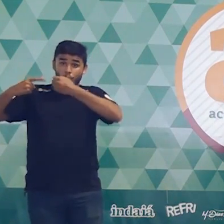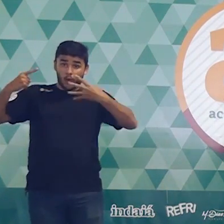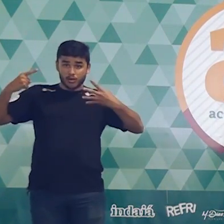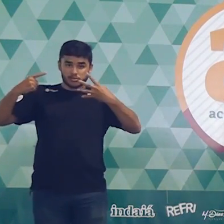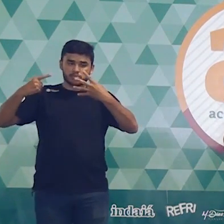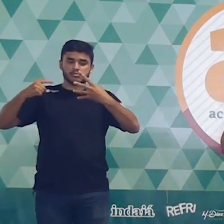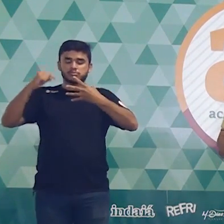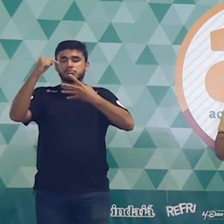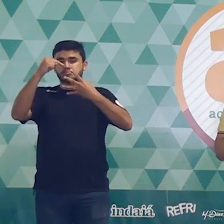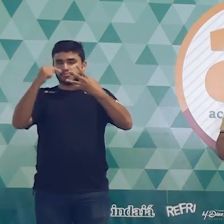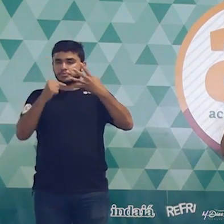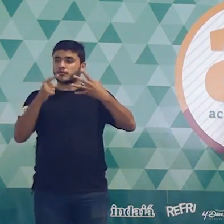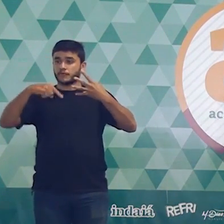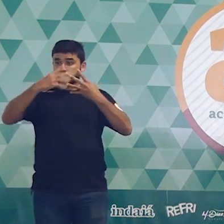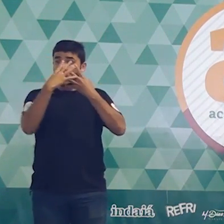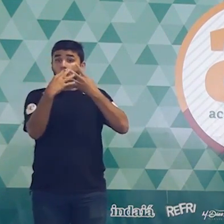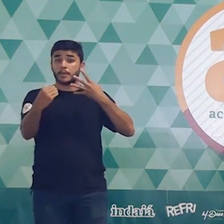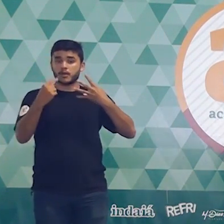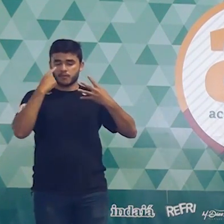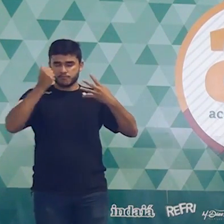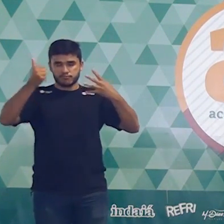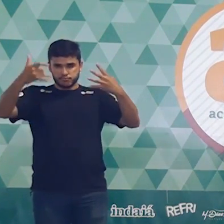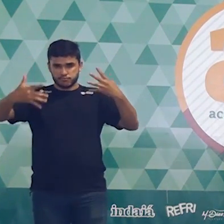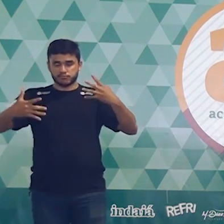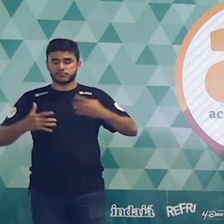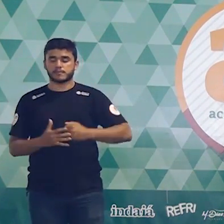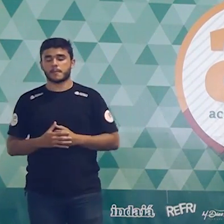Caneta, papel, anota. Vamos lá.